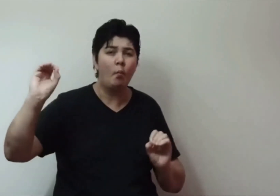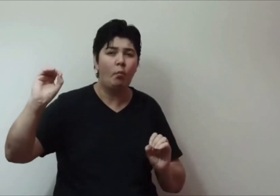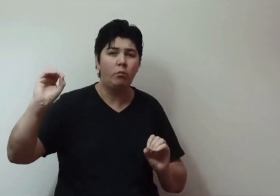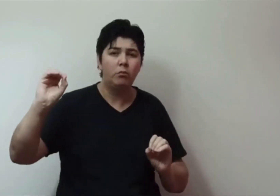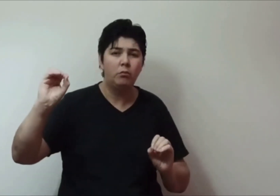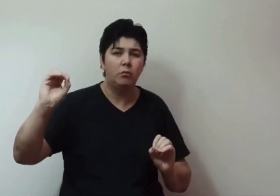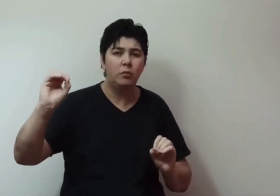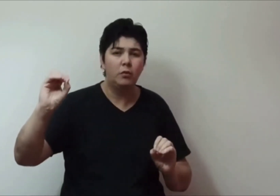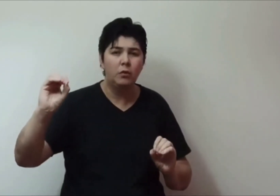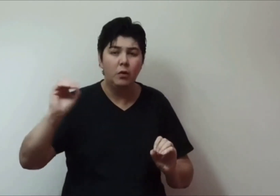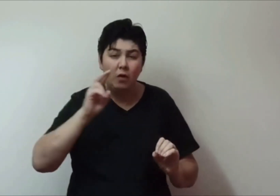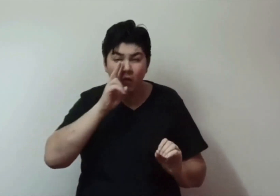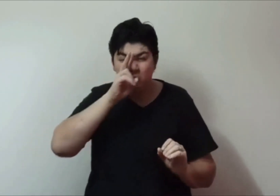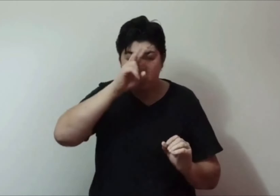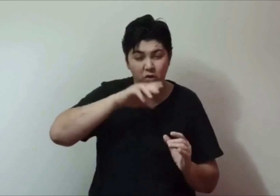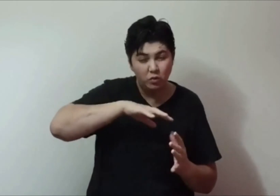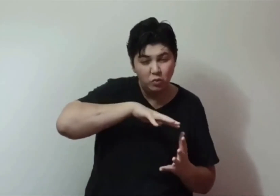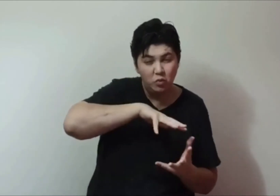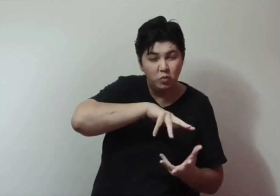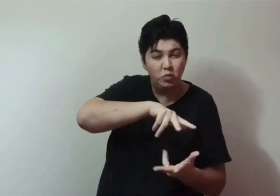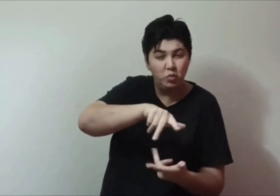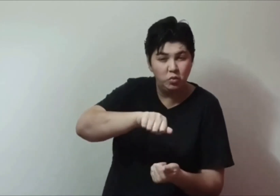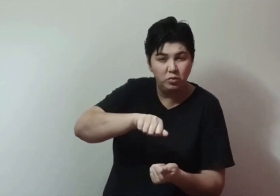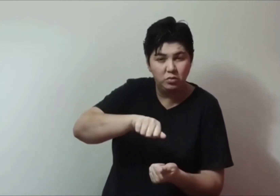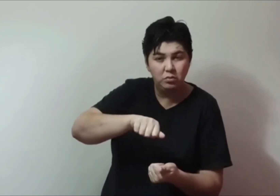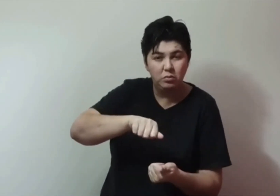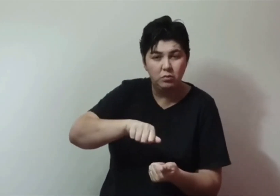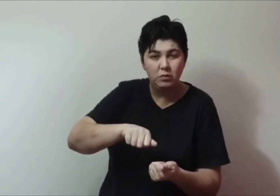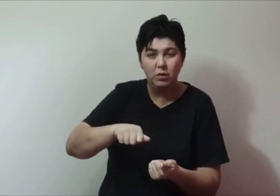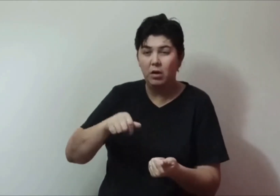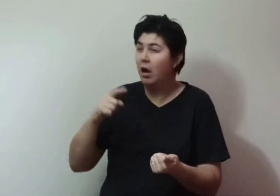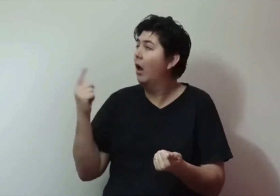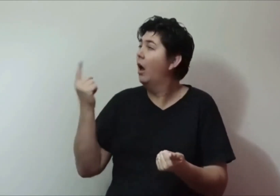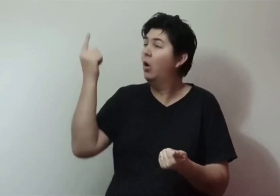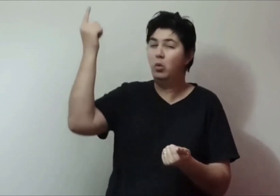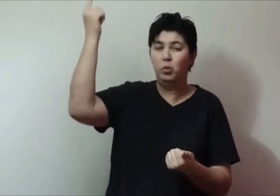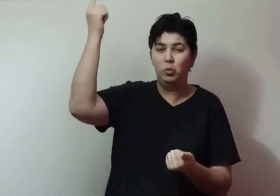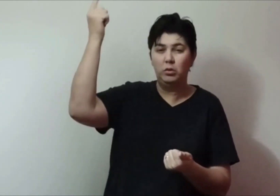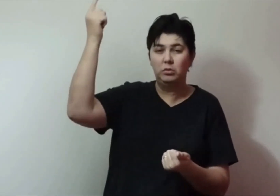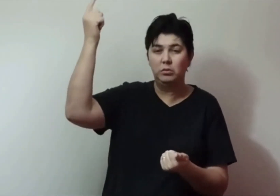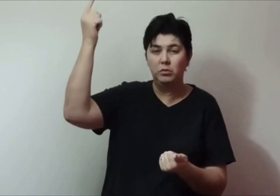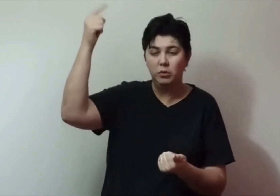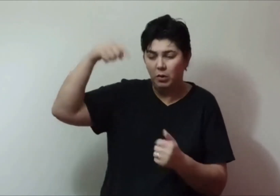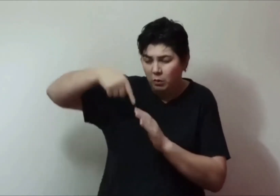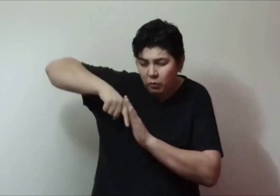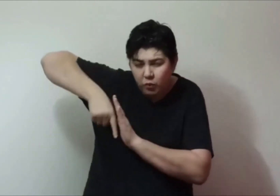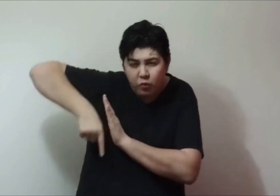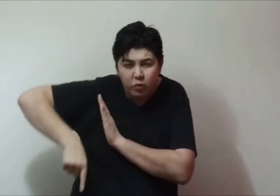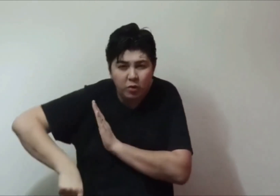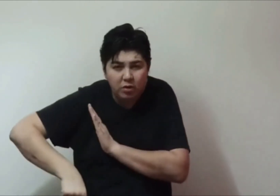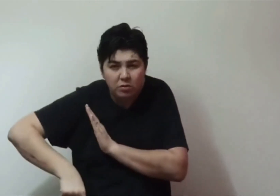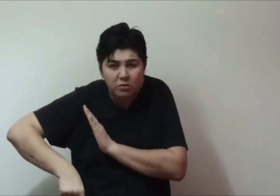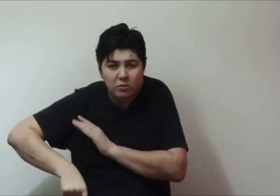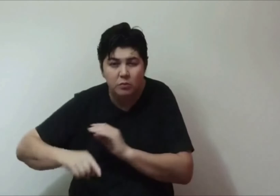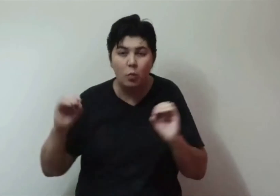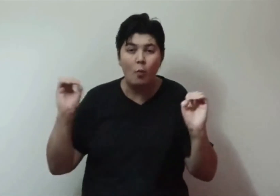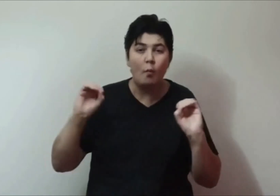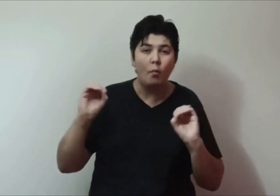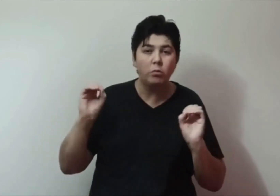futuro nem as forças cósmicas nem a altura nem a profundidade